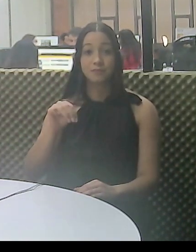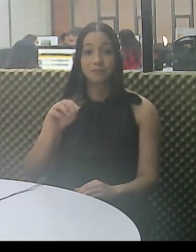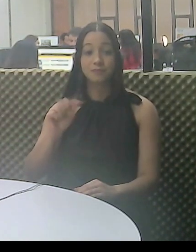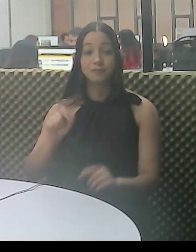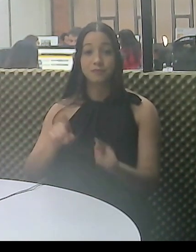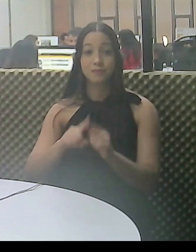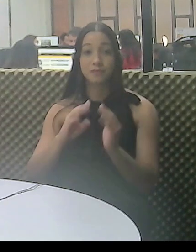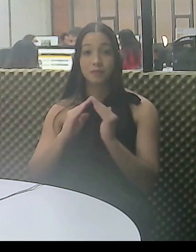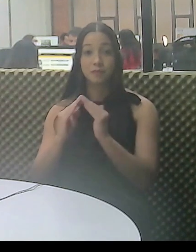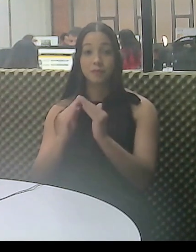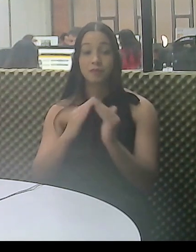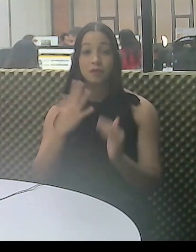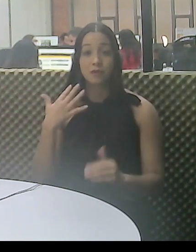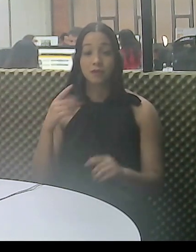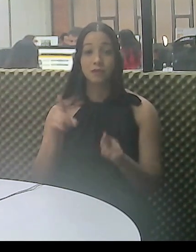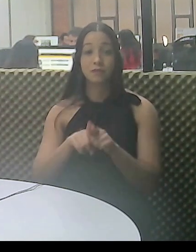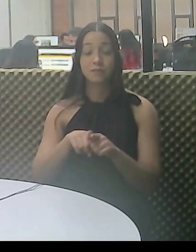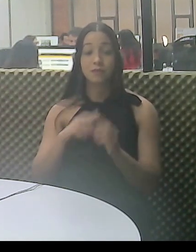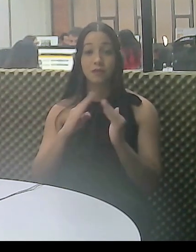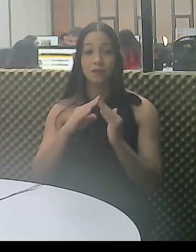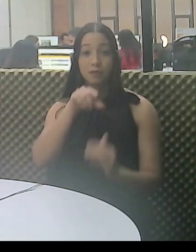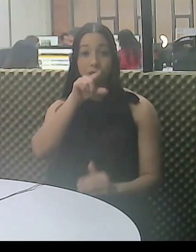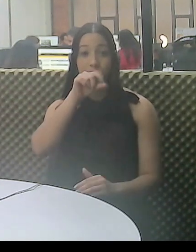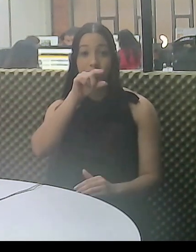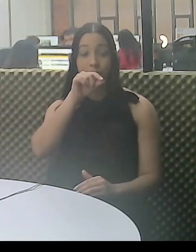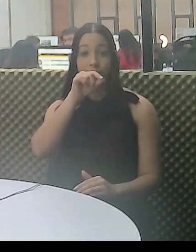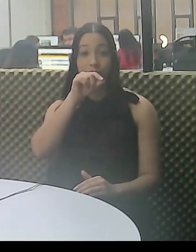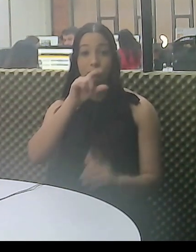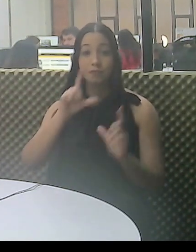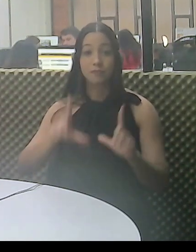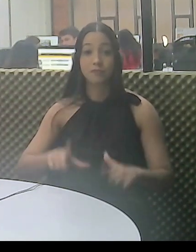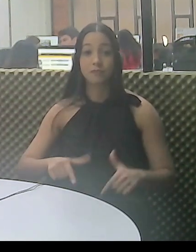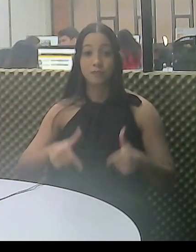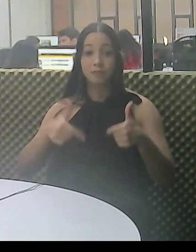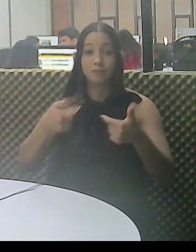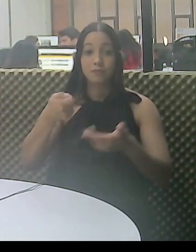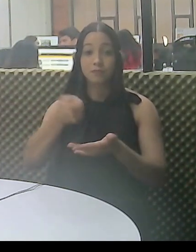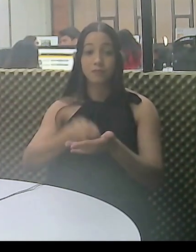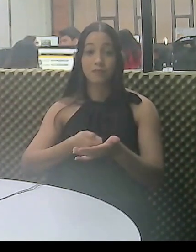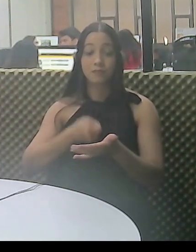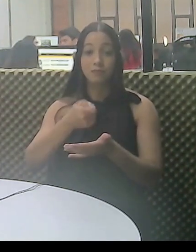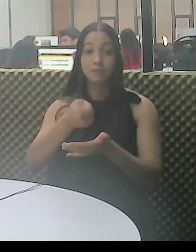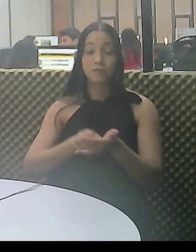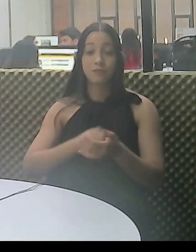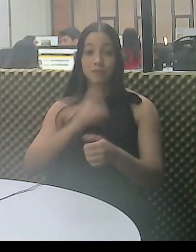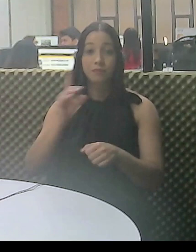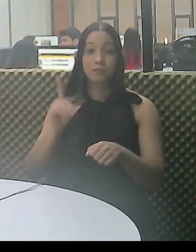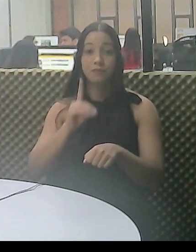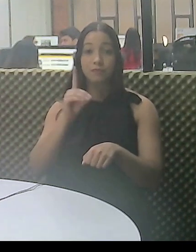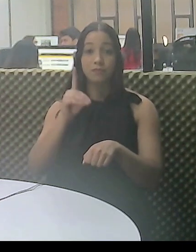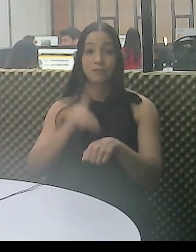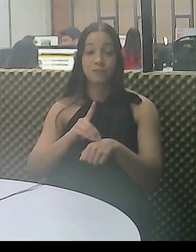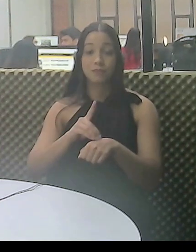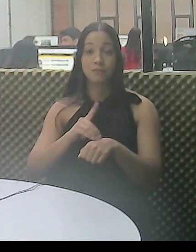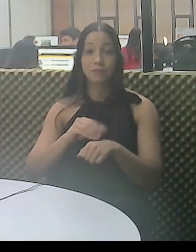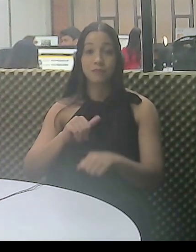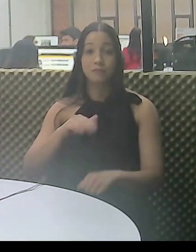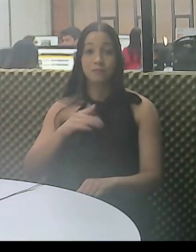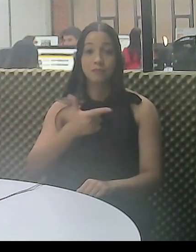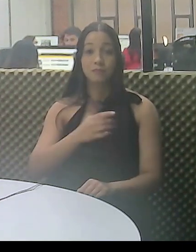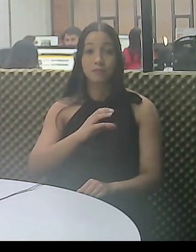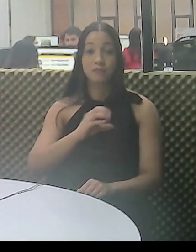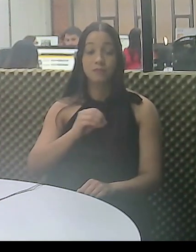bairros Aclimação e Morada dos Pássaros. O conjunto de ações de combate ao mosquito transmissor da dengue contará com mais de